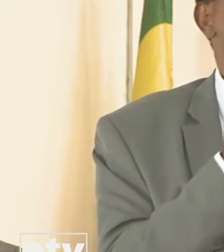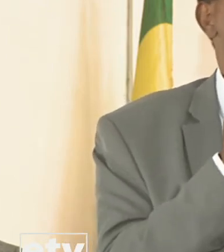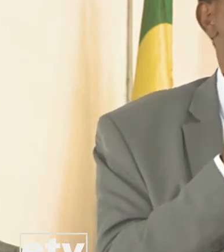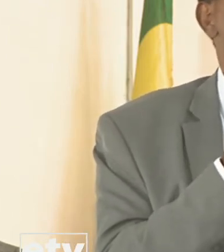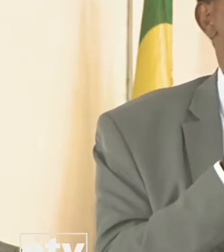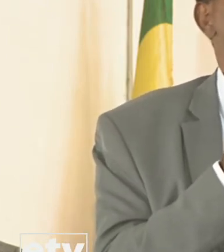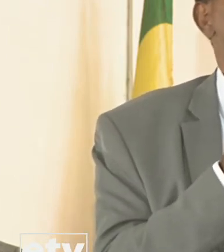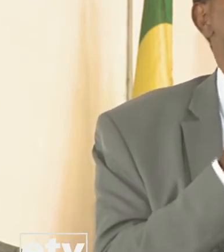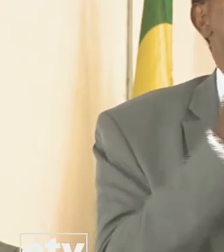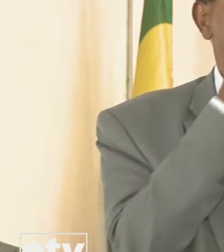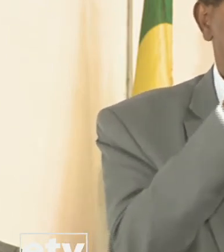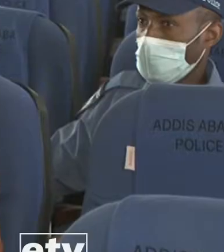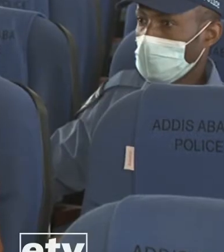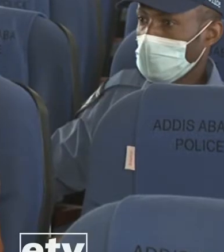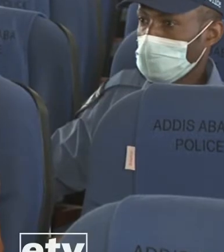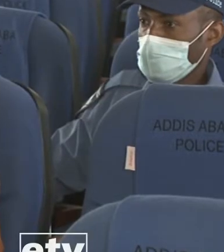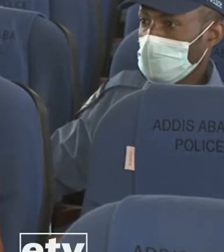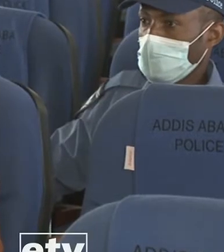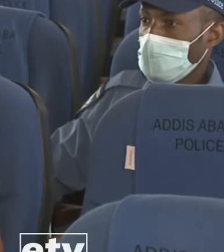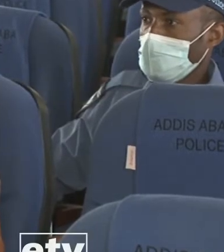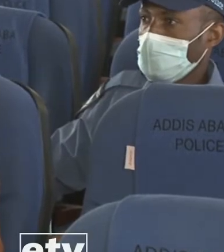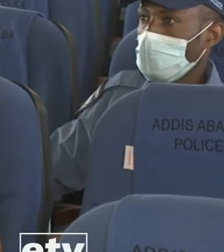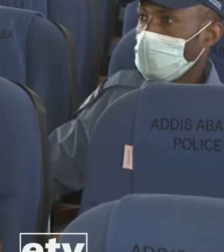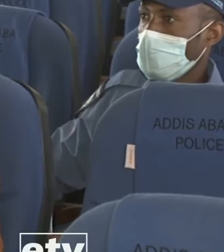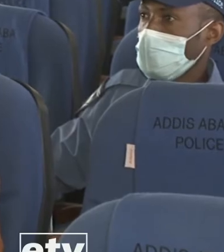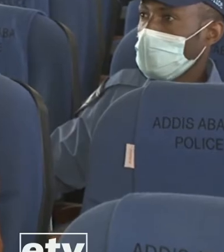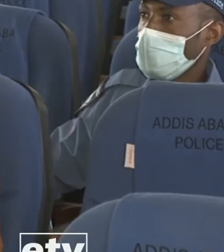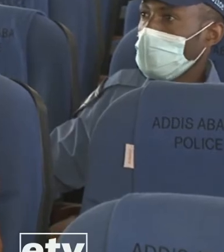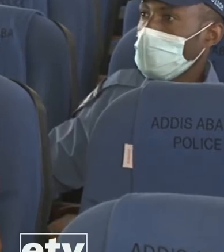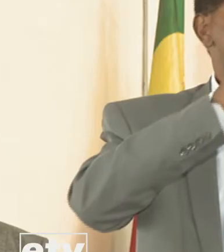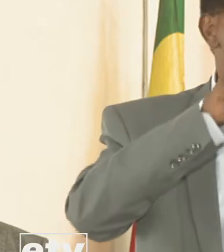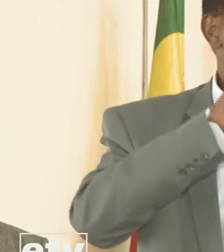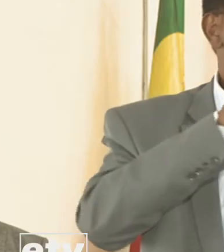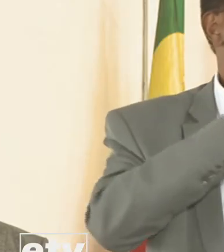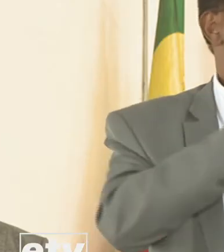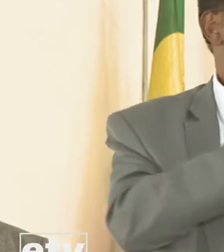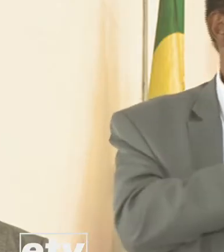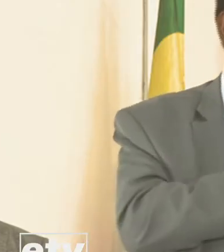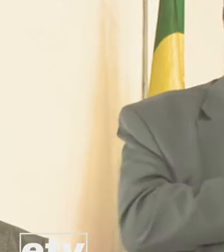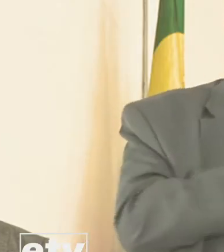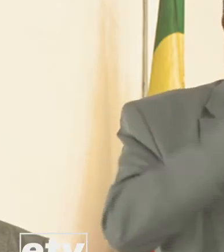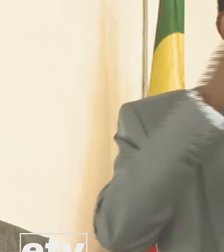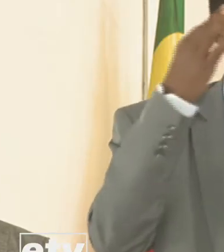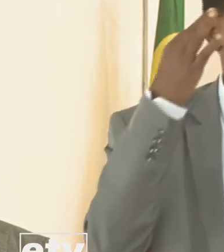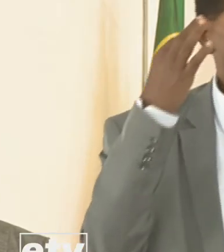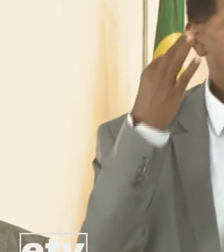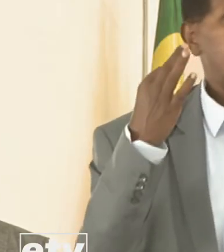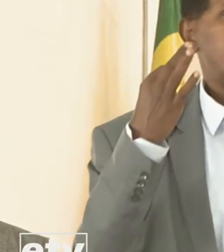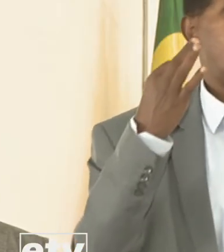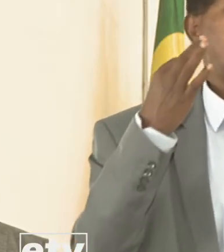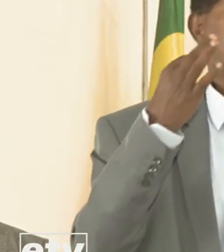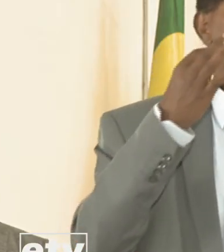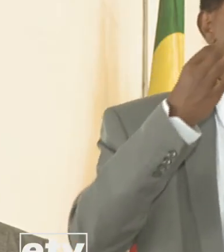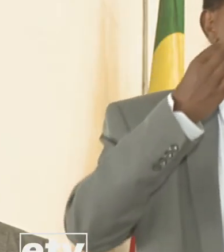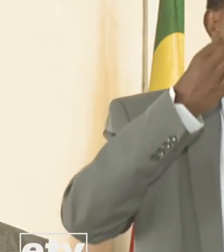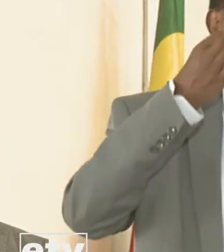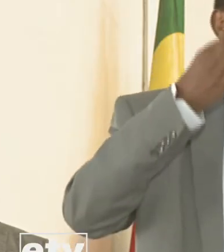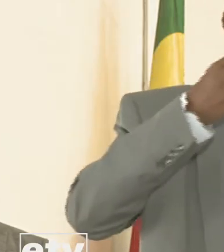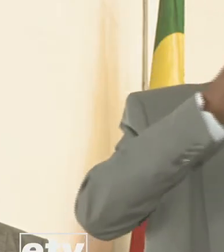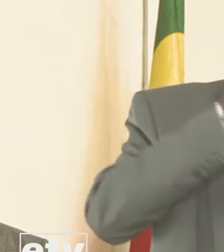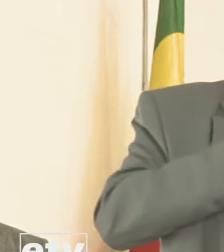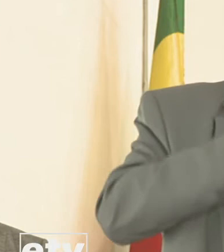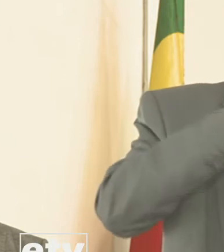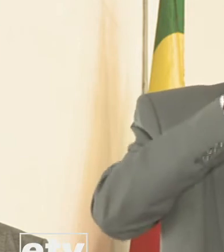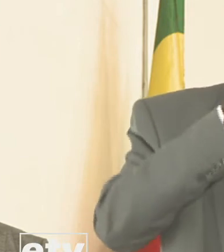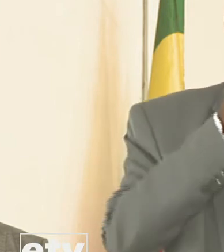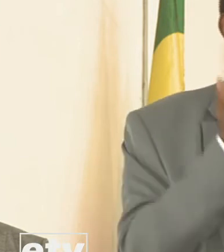ሁኔታ ዳያል። በመሆኑም ህብረተሰቡ፣ ፖሊስ፣ ጤና ባለሙያዎች፣ ፍርድ